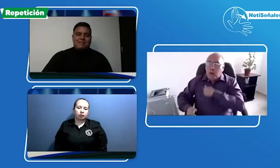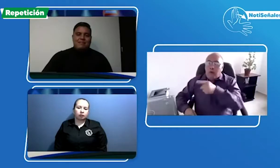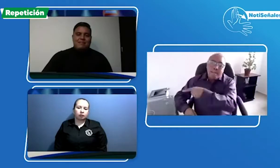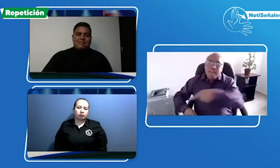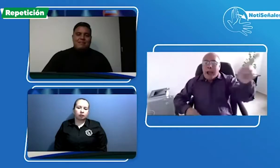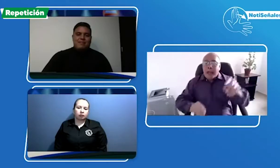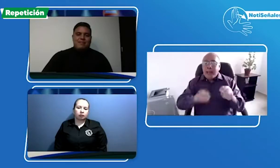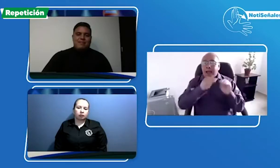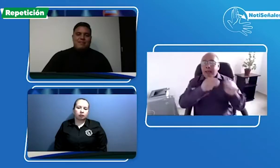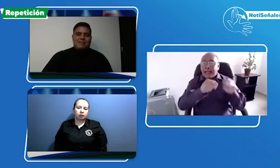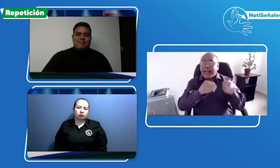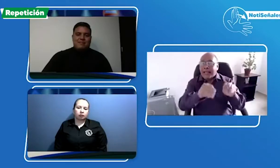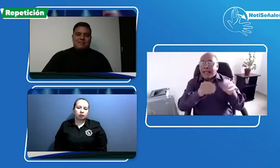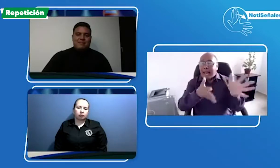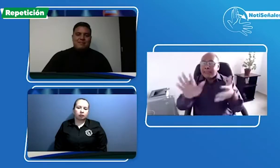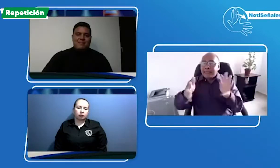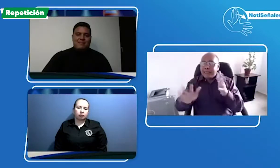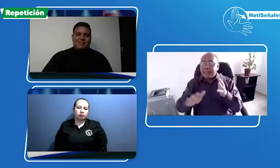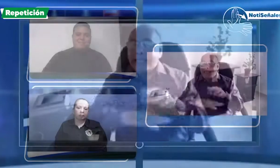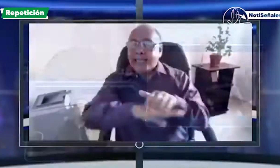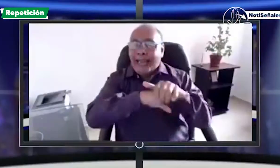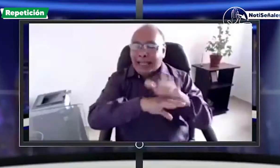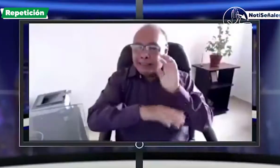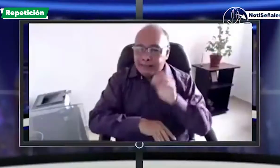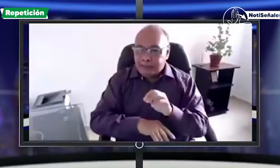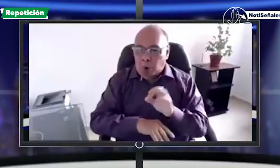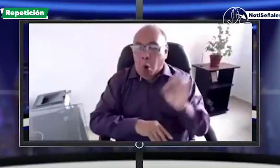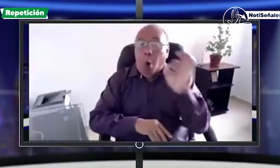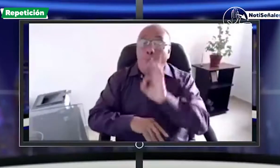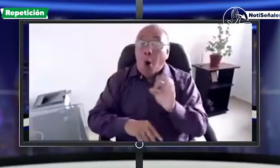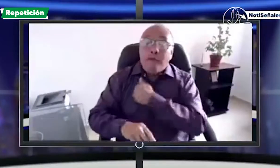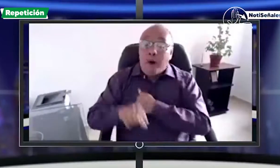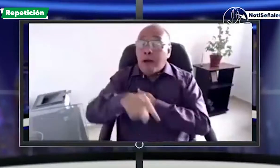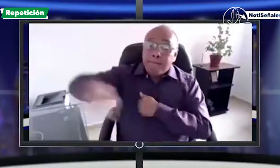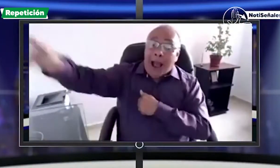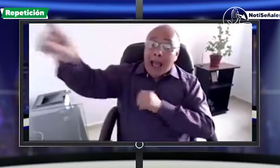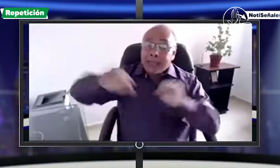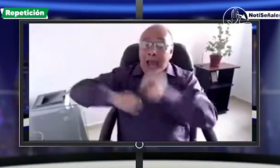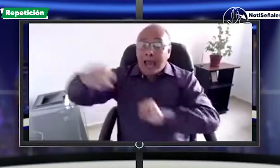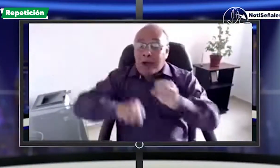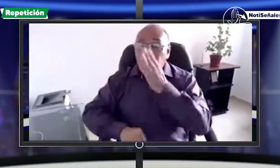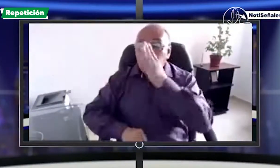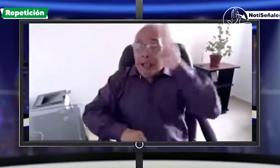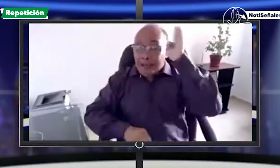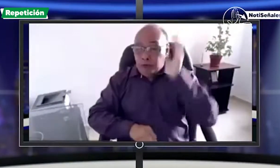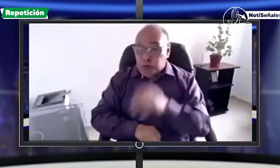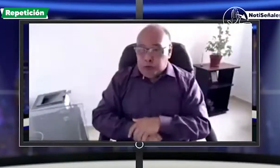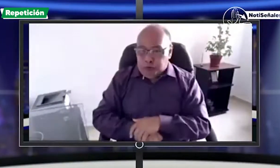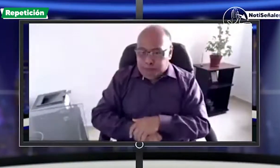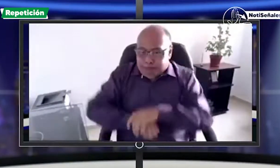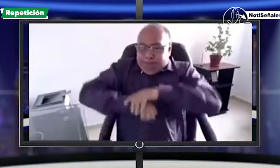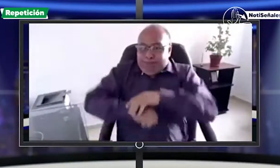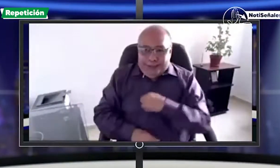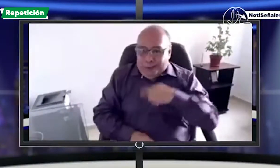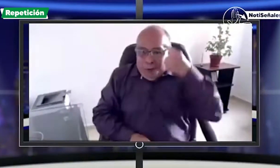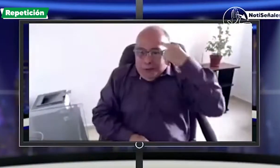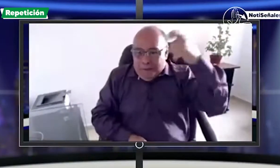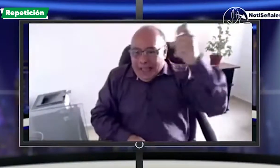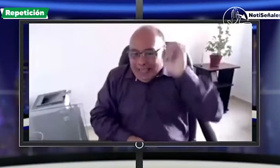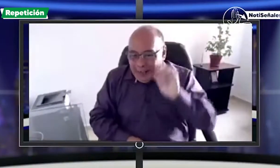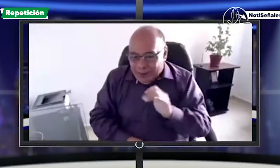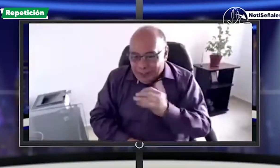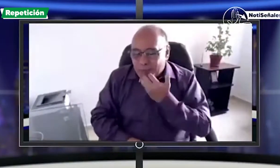que sea contratado y que lo envíen dentro de su contrato a tener que enseñar esa